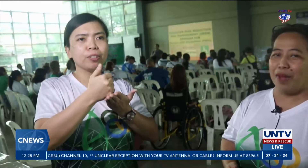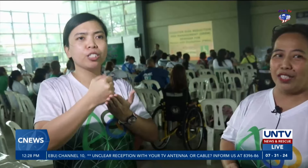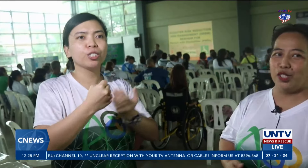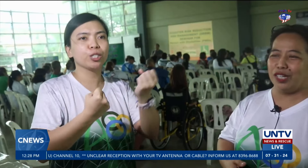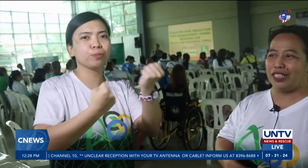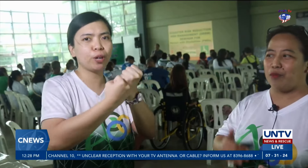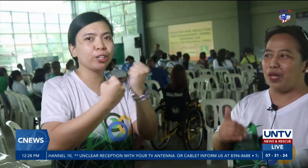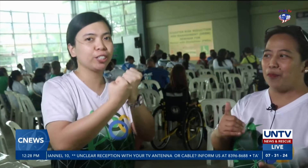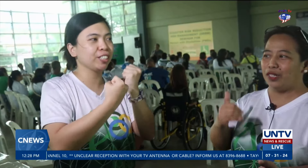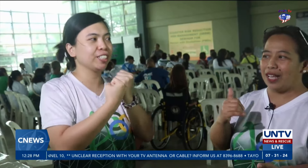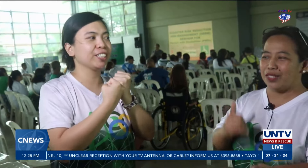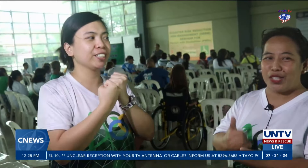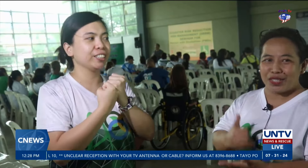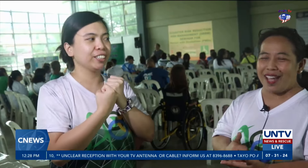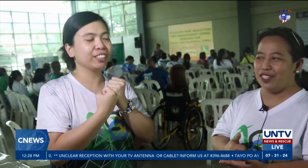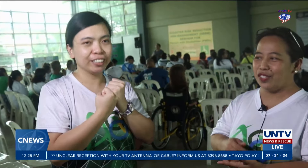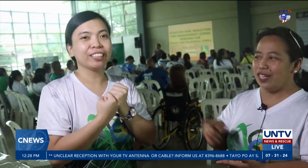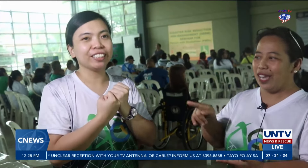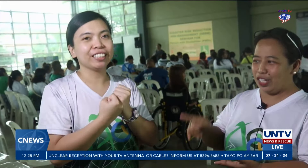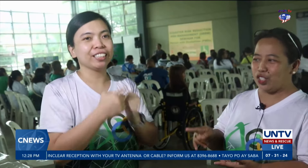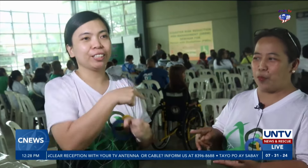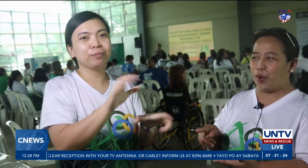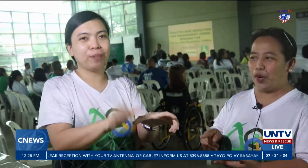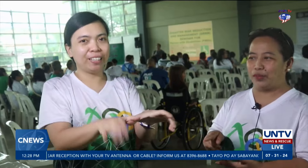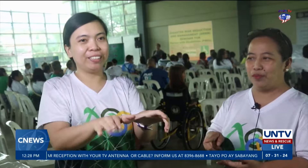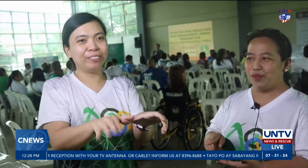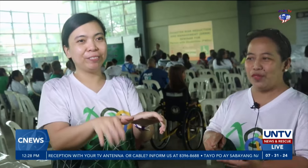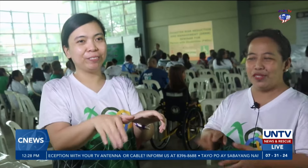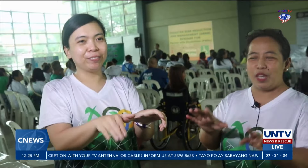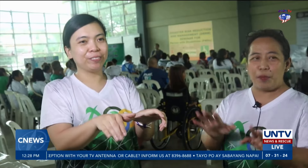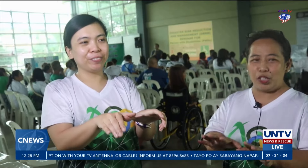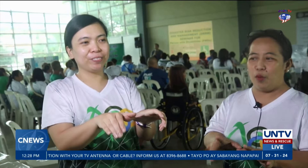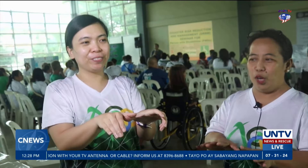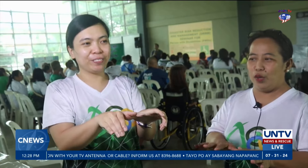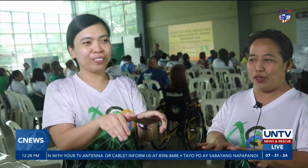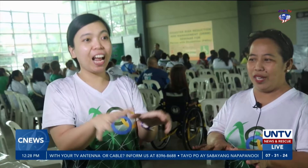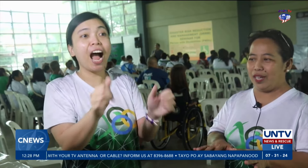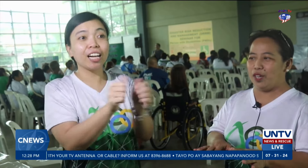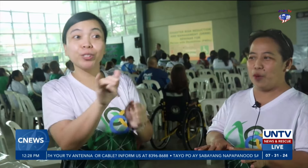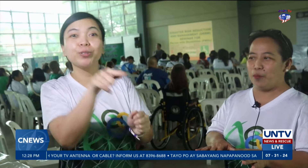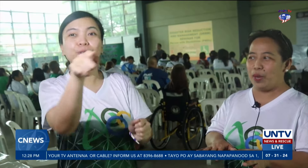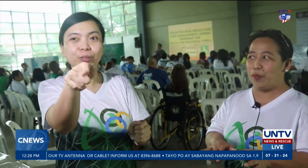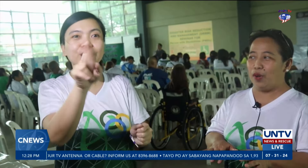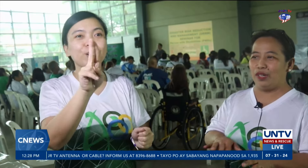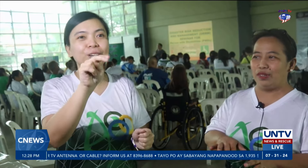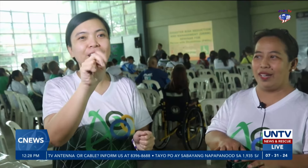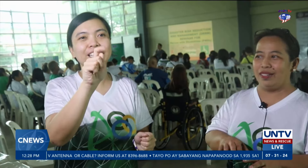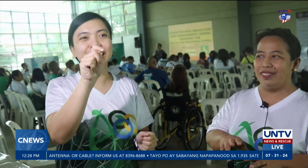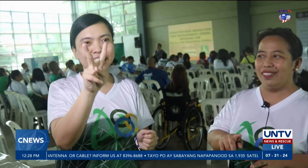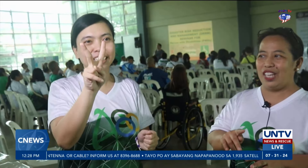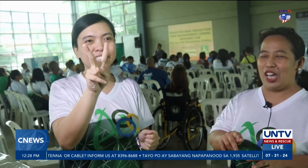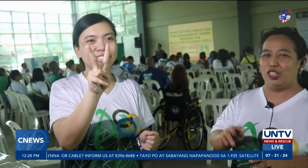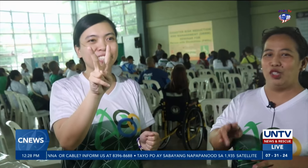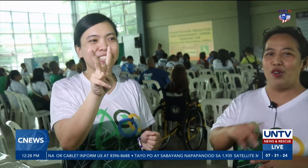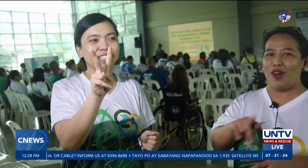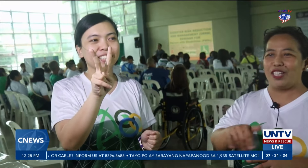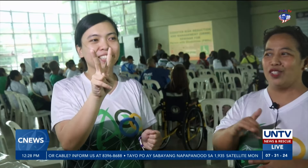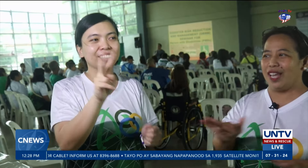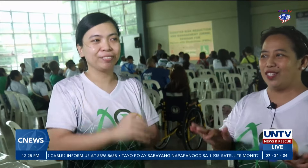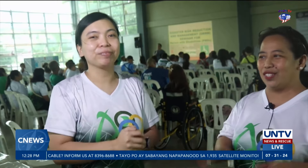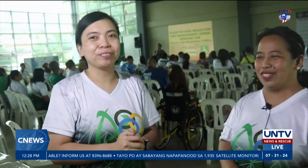Thank you very much, UNTV, for the assistance and support sa PWD people.